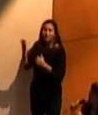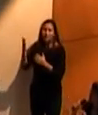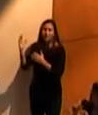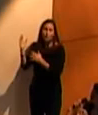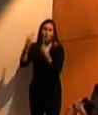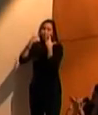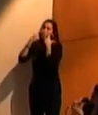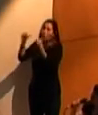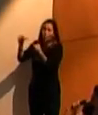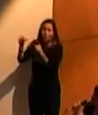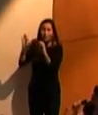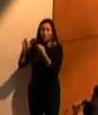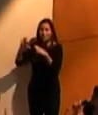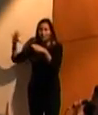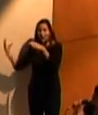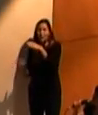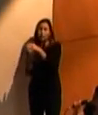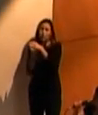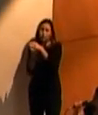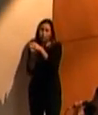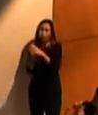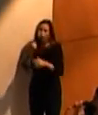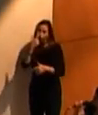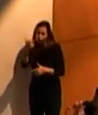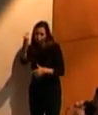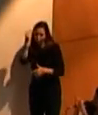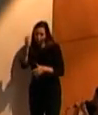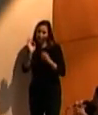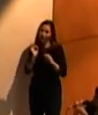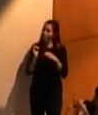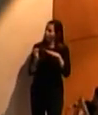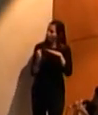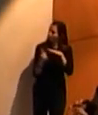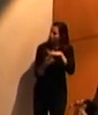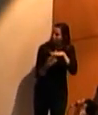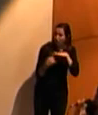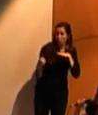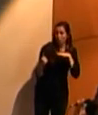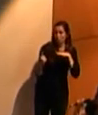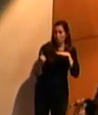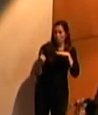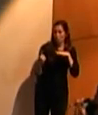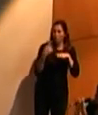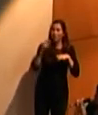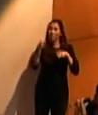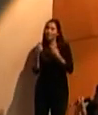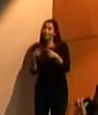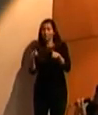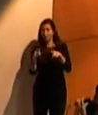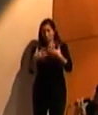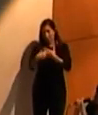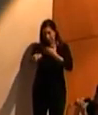notion. Je pense qu'il parle de lui-même, entre l'exclusion, les personnes différentes se retrouvent à l'extérieur, la